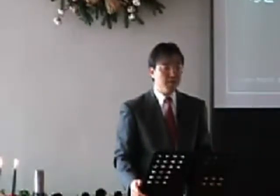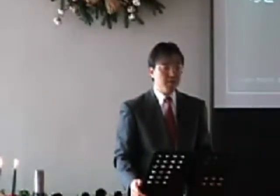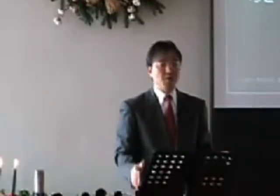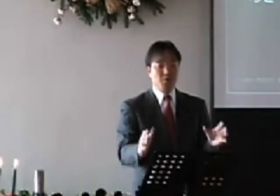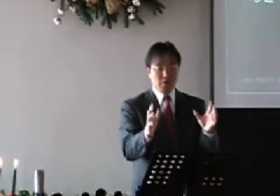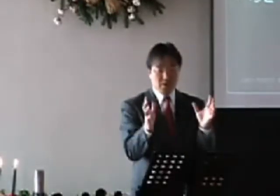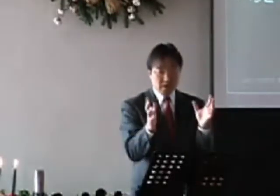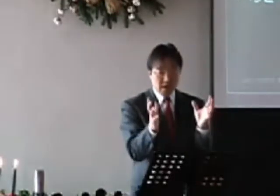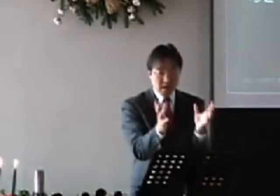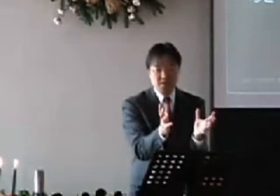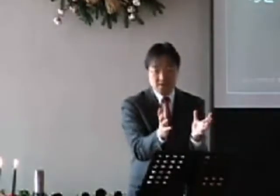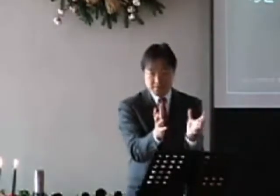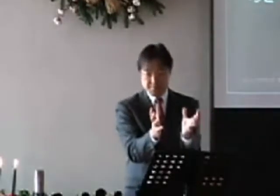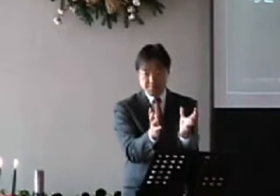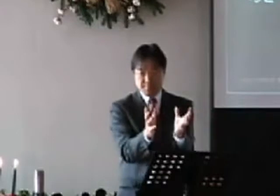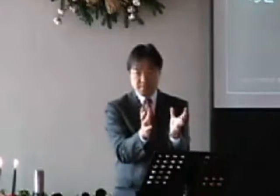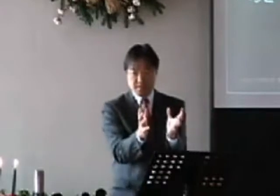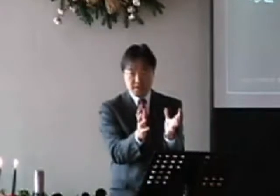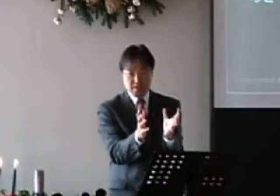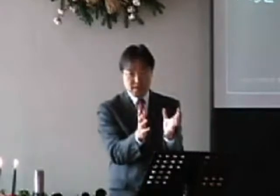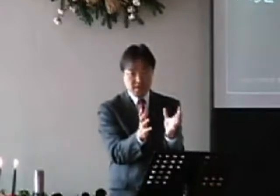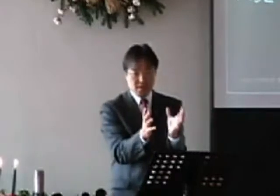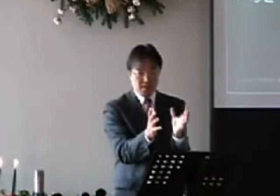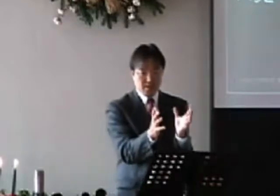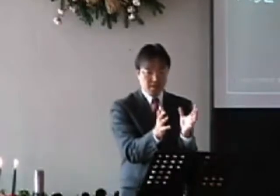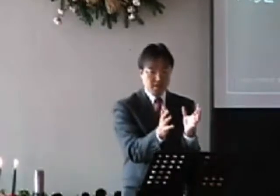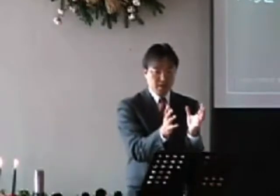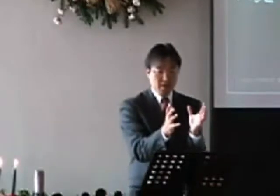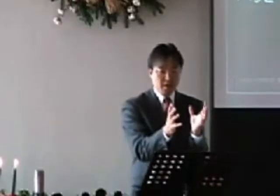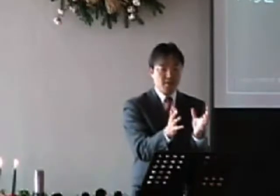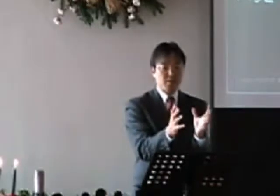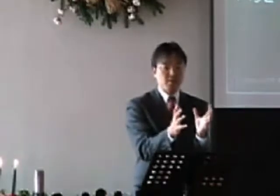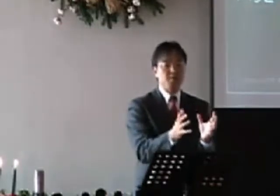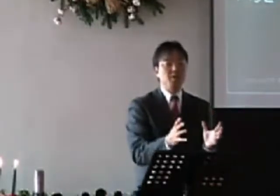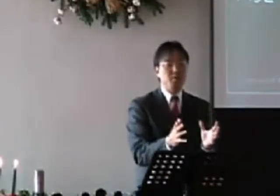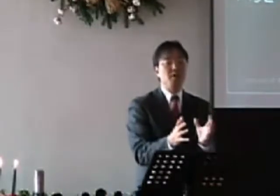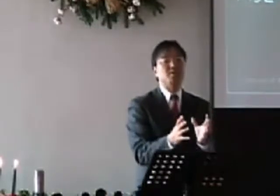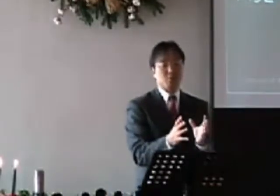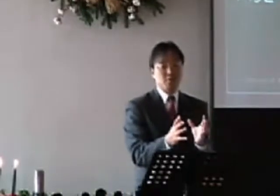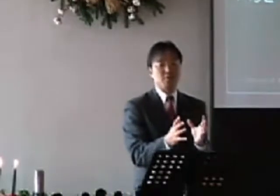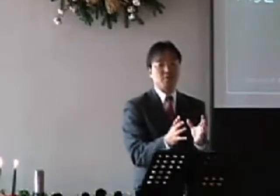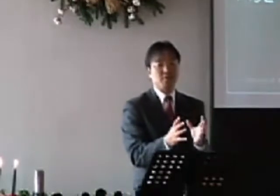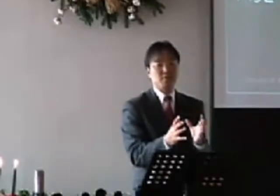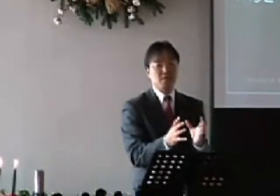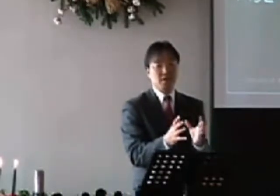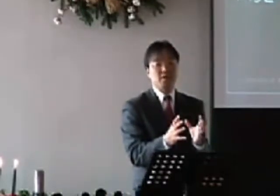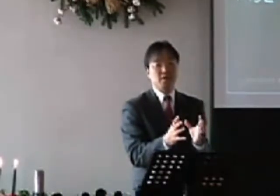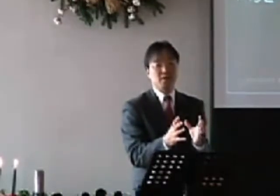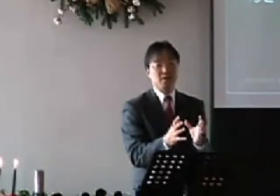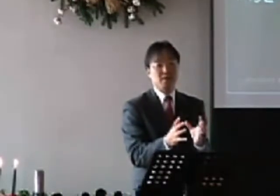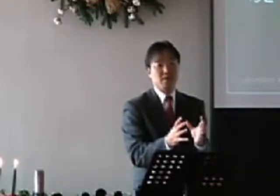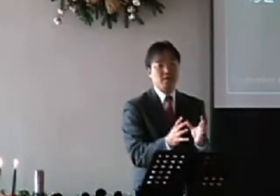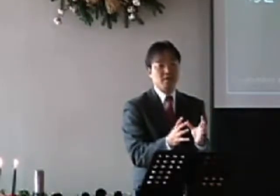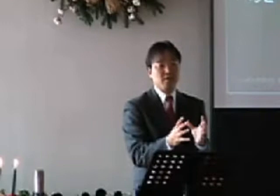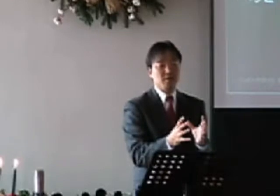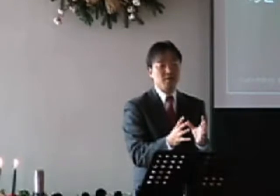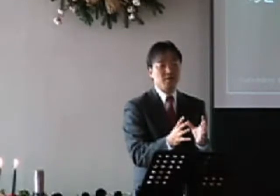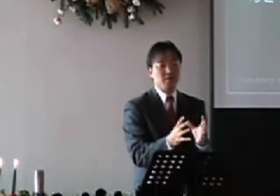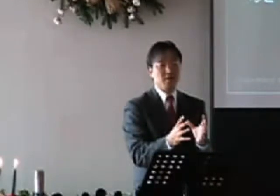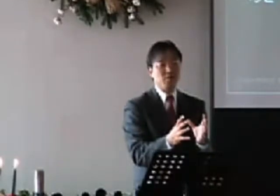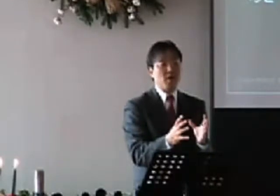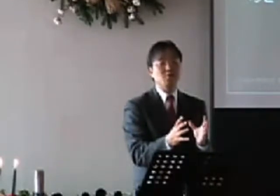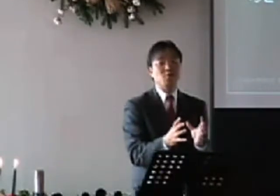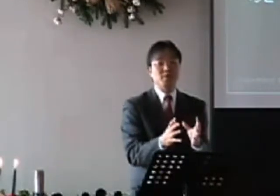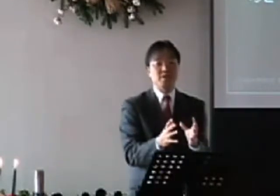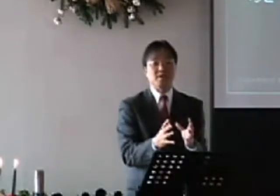護衛をね連れてくることができた。でもイエス様はたった一人で、しかも赤ちゃん、ね、